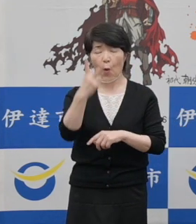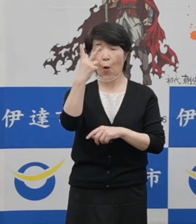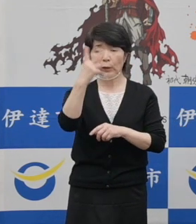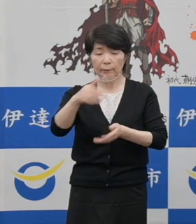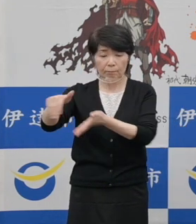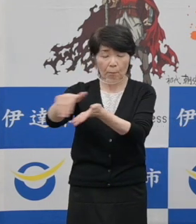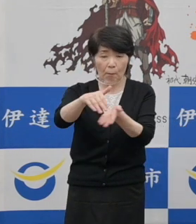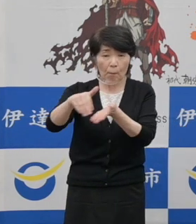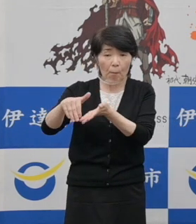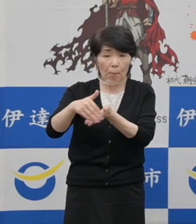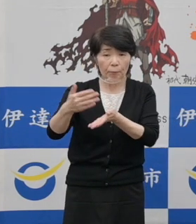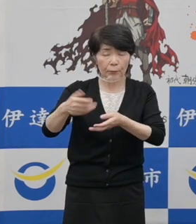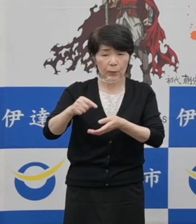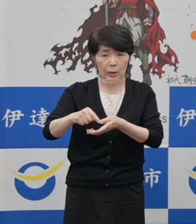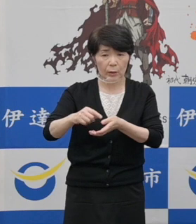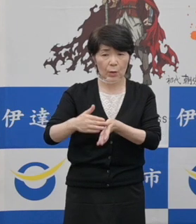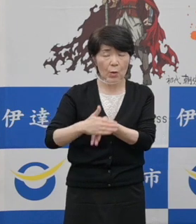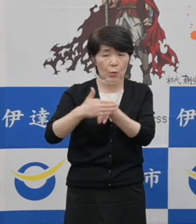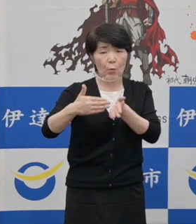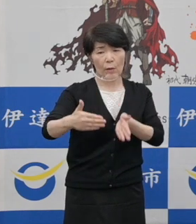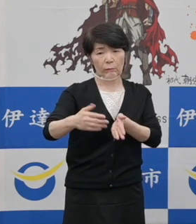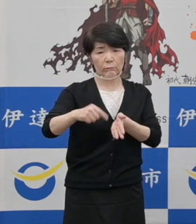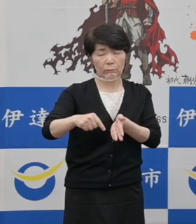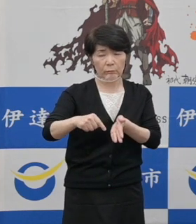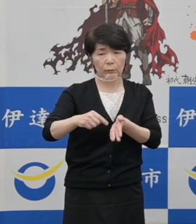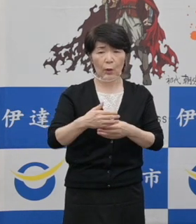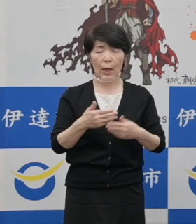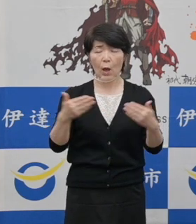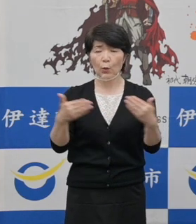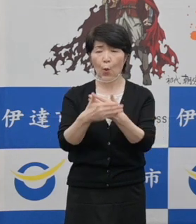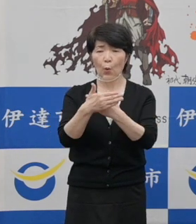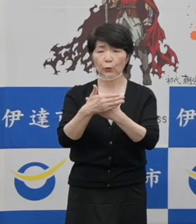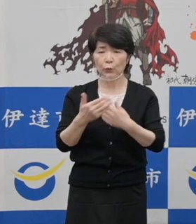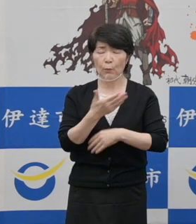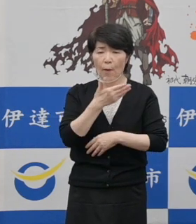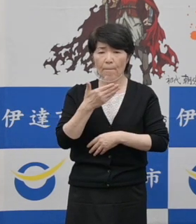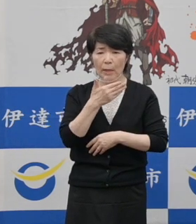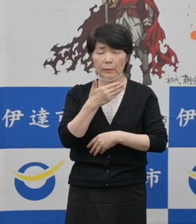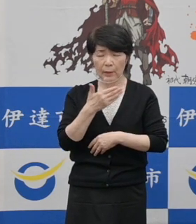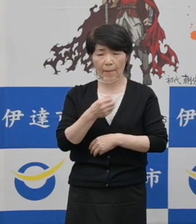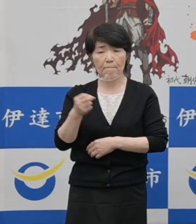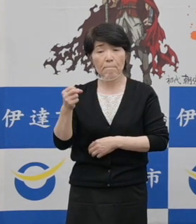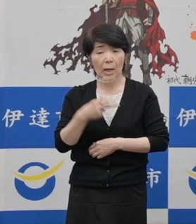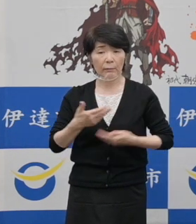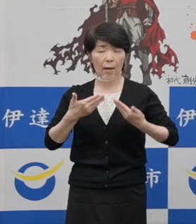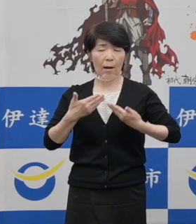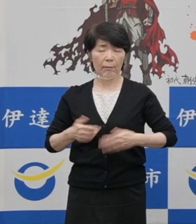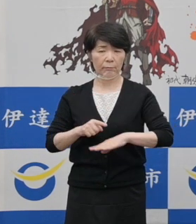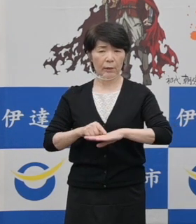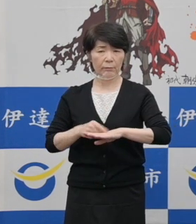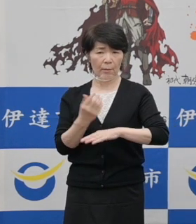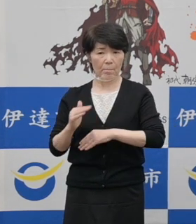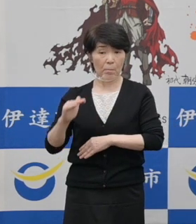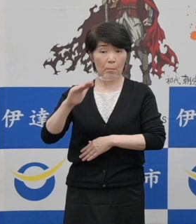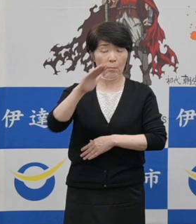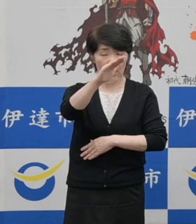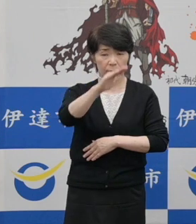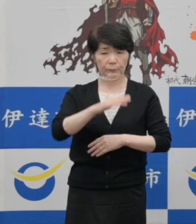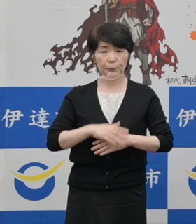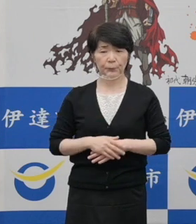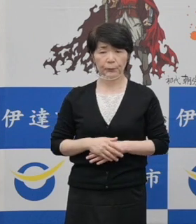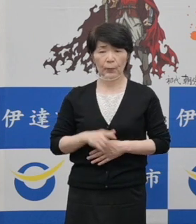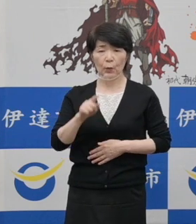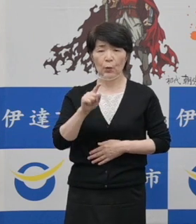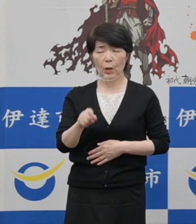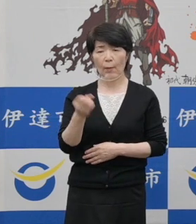して、混雑の解消と交通の利便性、そして安全性の向上を図ってまいります。これにつきましては